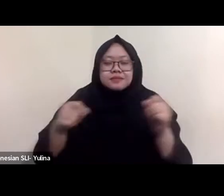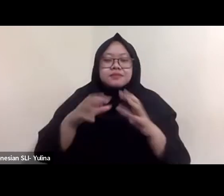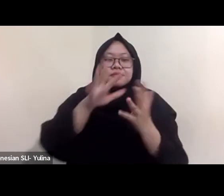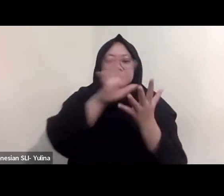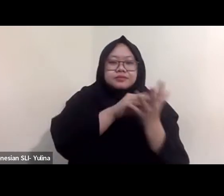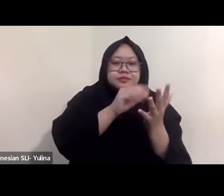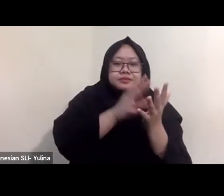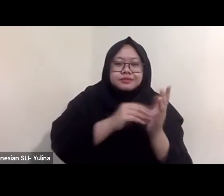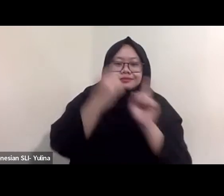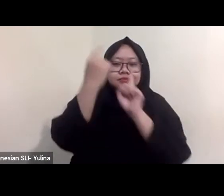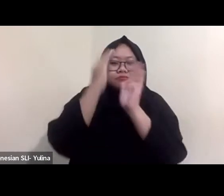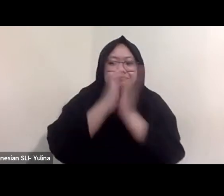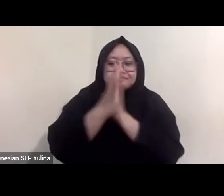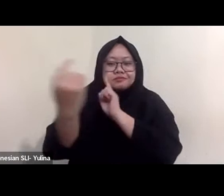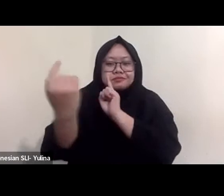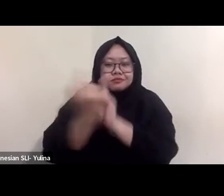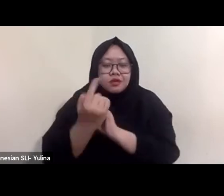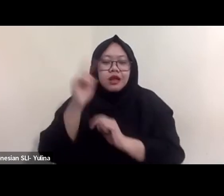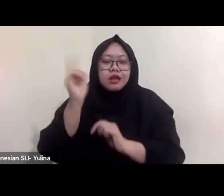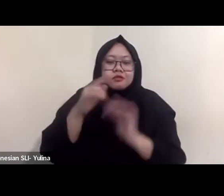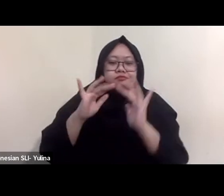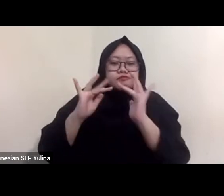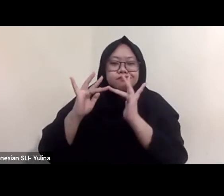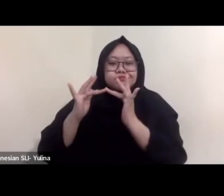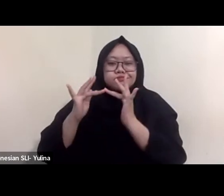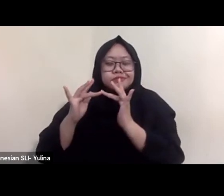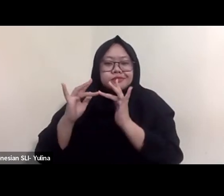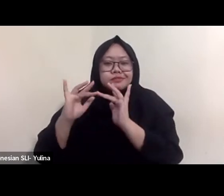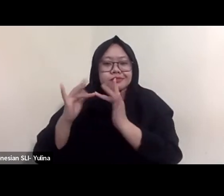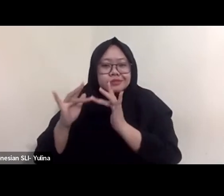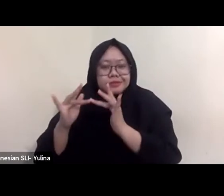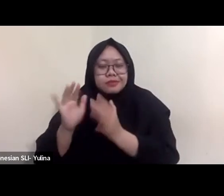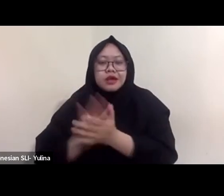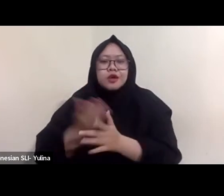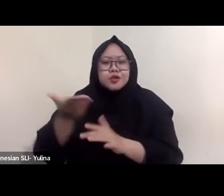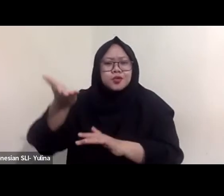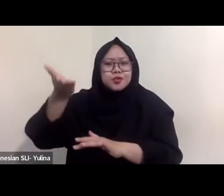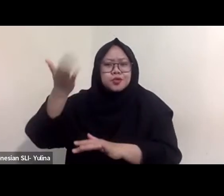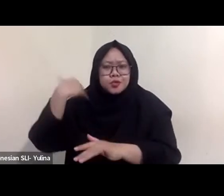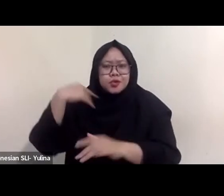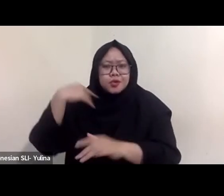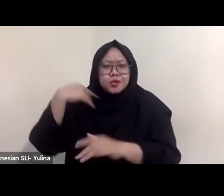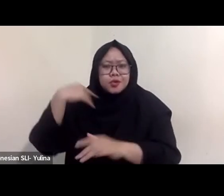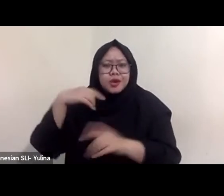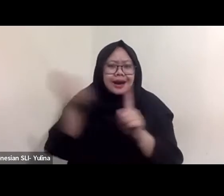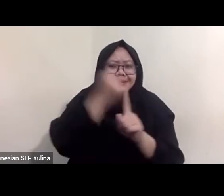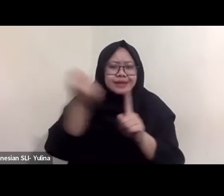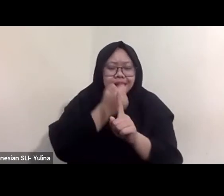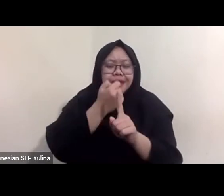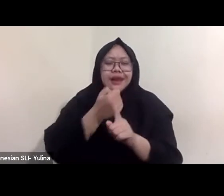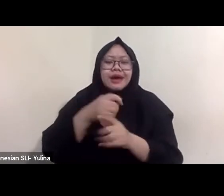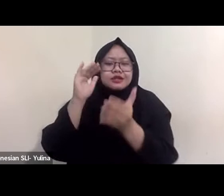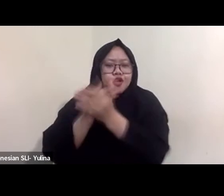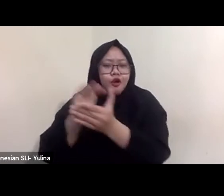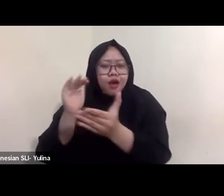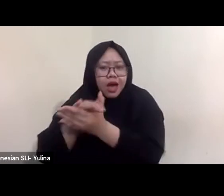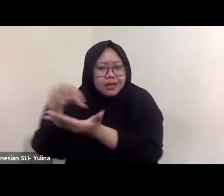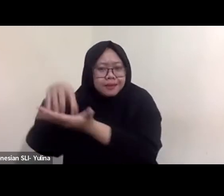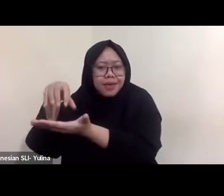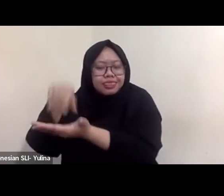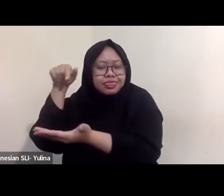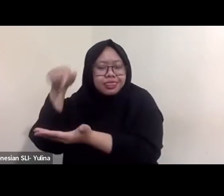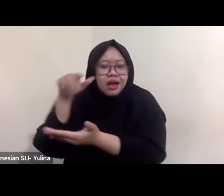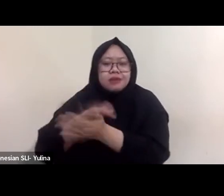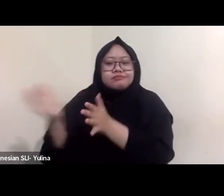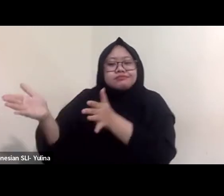risiko kekerasan yang dulunya ada di sekolah, sekarang ada di genggaman anak-anak. Kekerasan itu bergeser dan berpindah